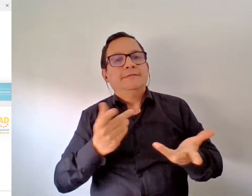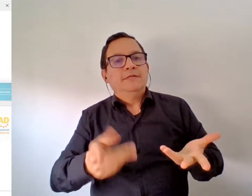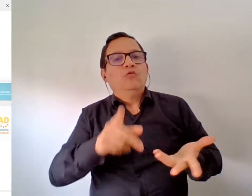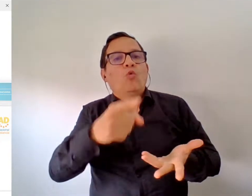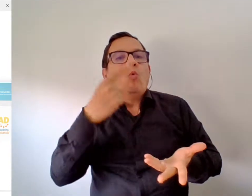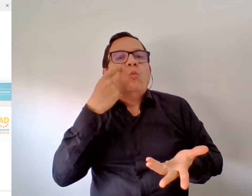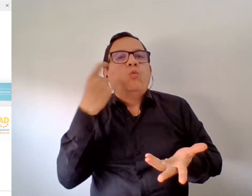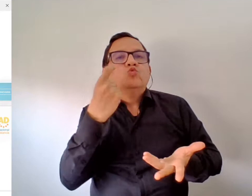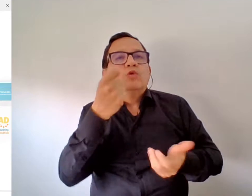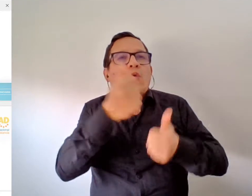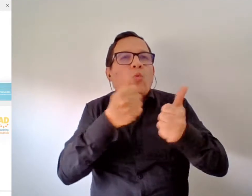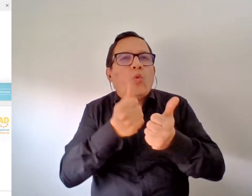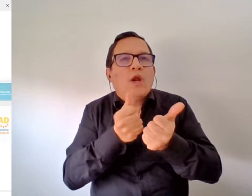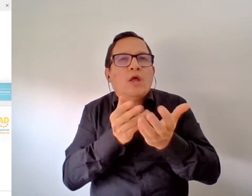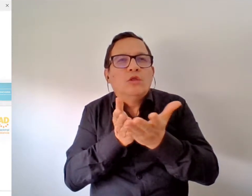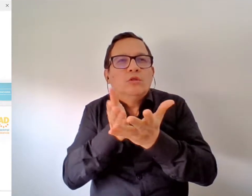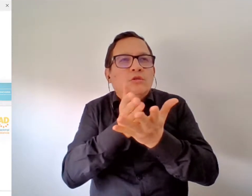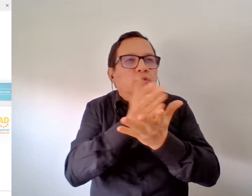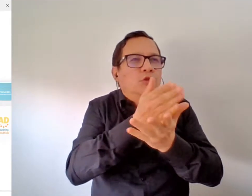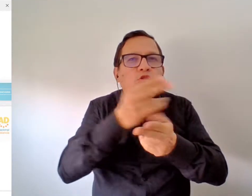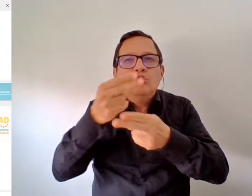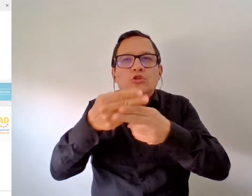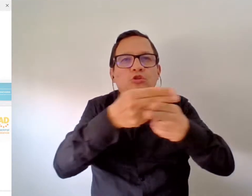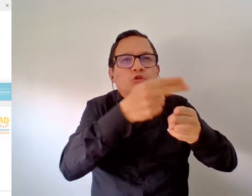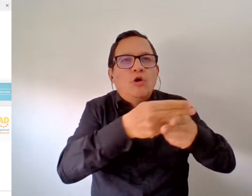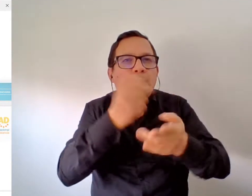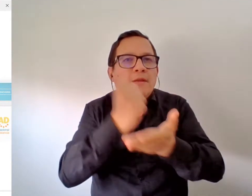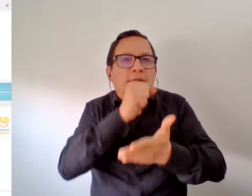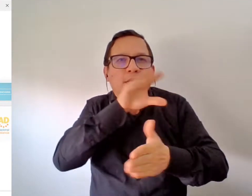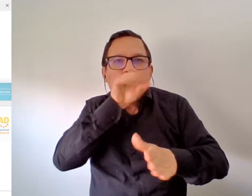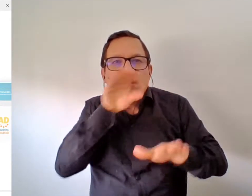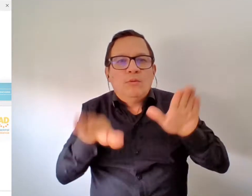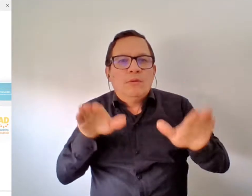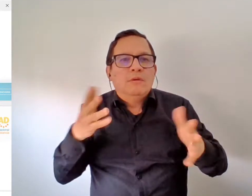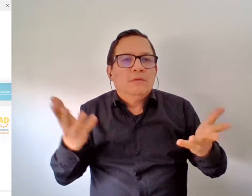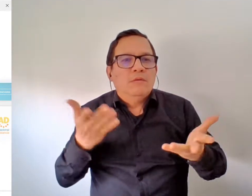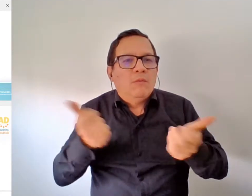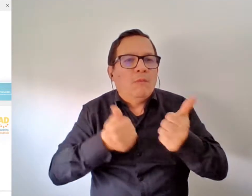Buscar una distribución de GNU/Linux que incluya